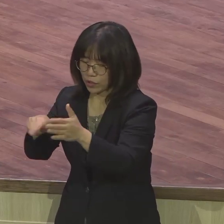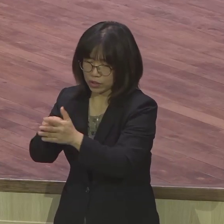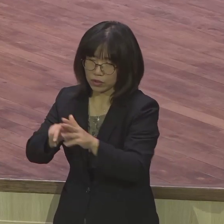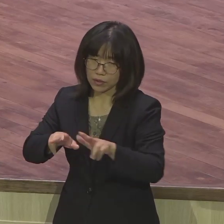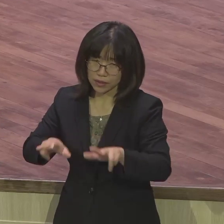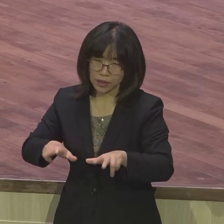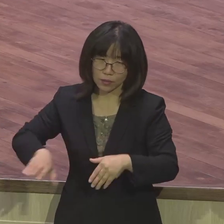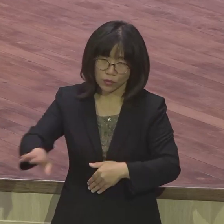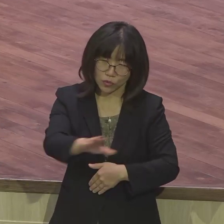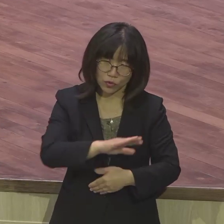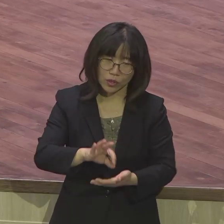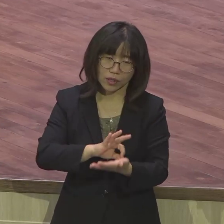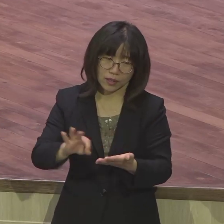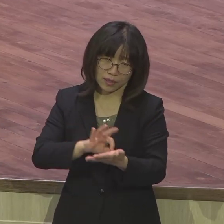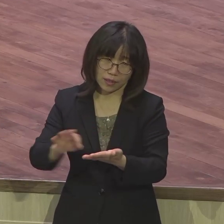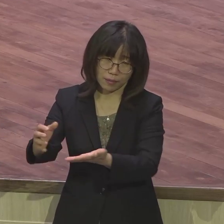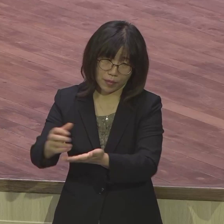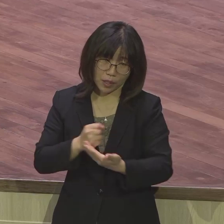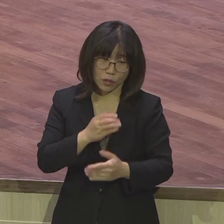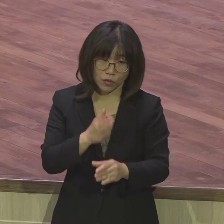있잖아요.